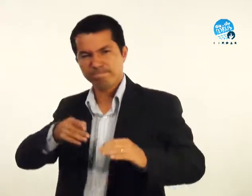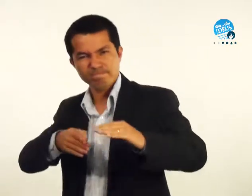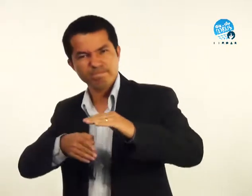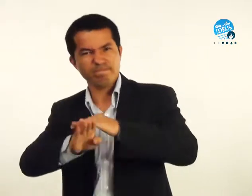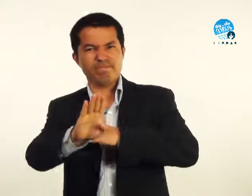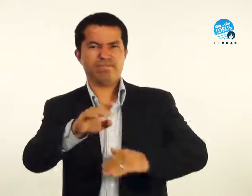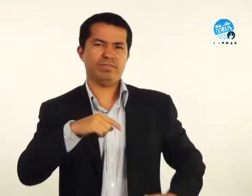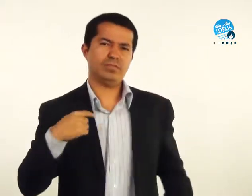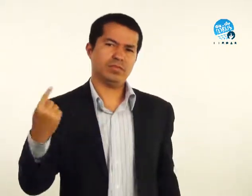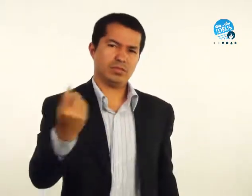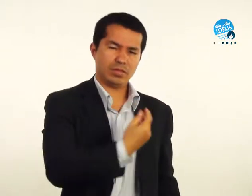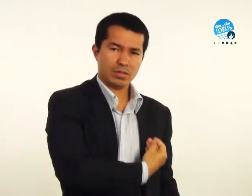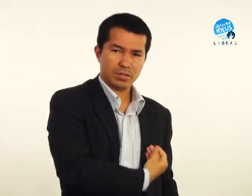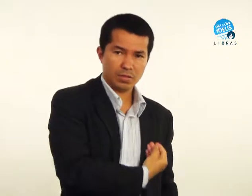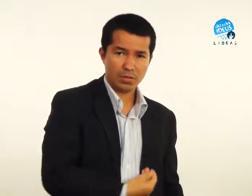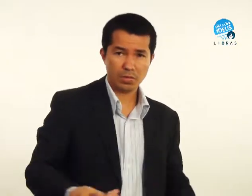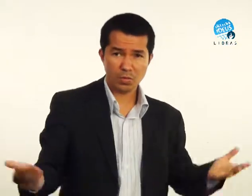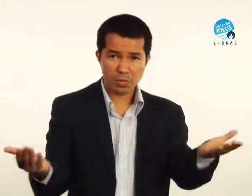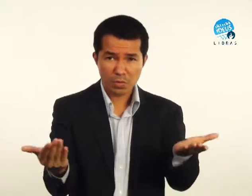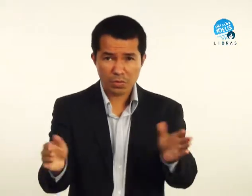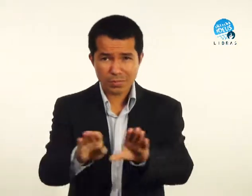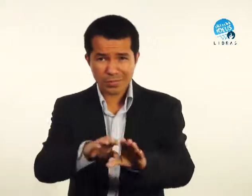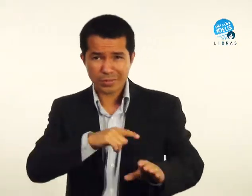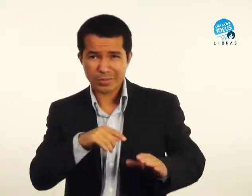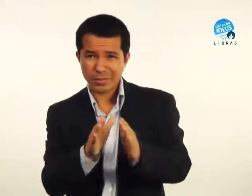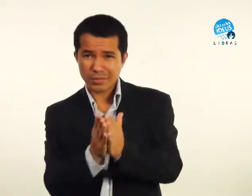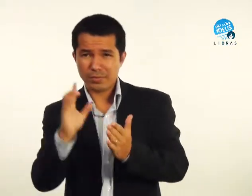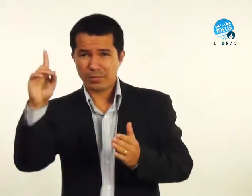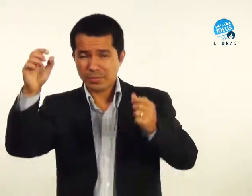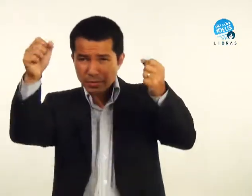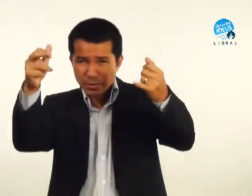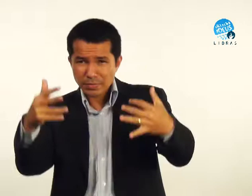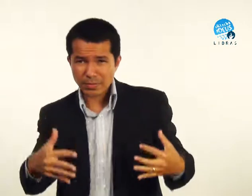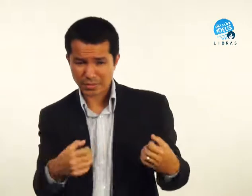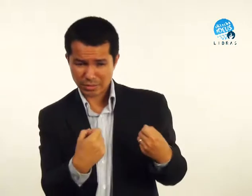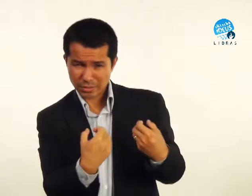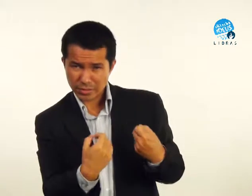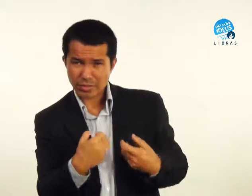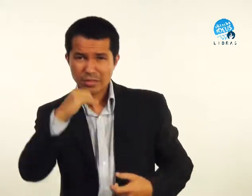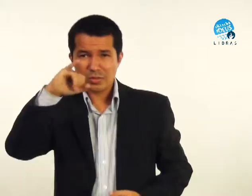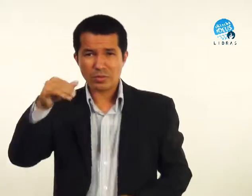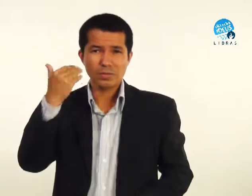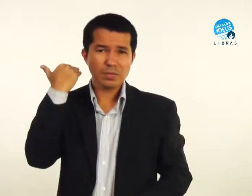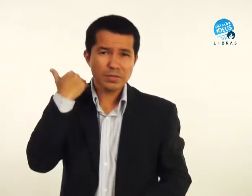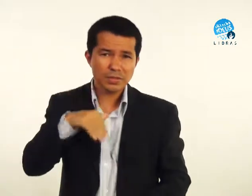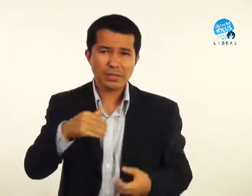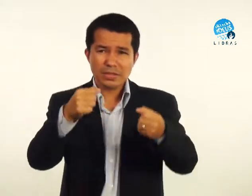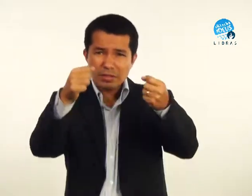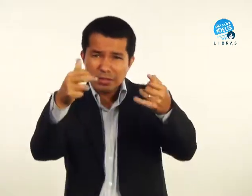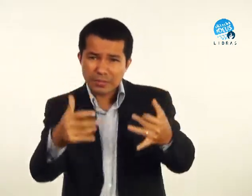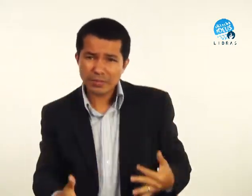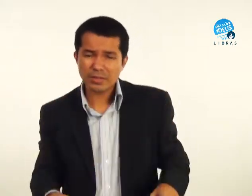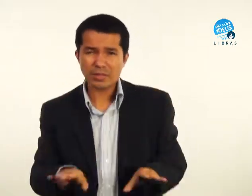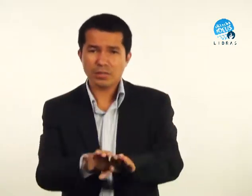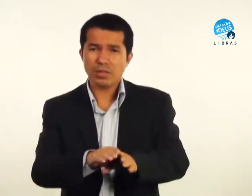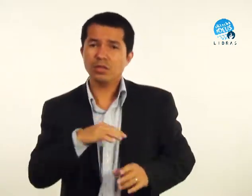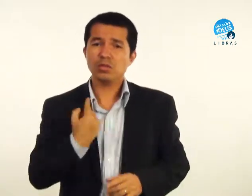nossa vida. E o que a Bíblia está dizendo para a gente, e que João Batista estava ensinando, é que muitos de